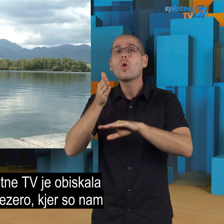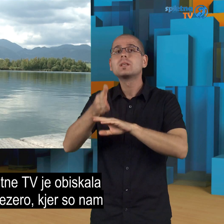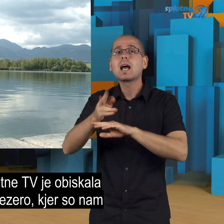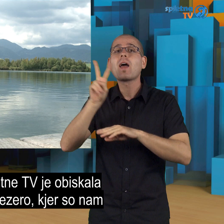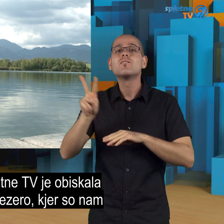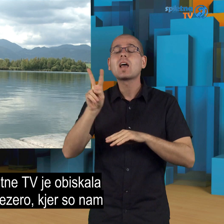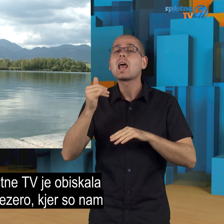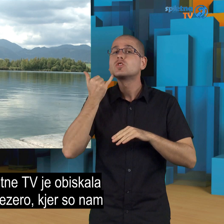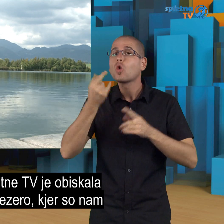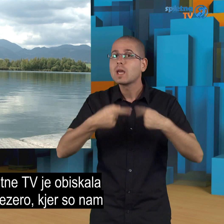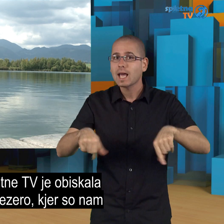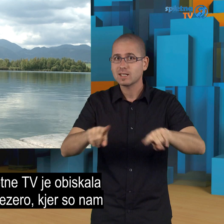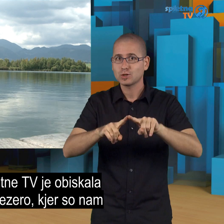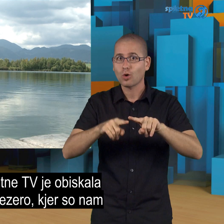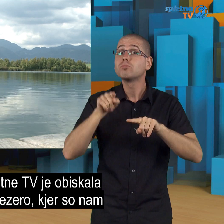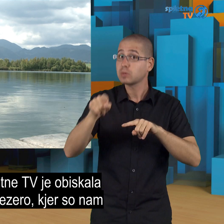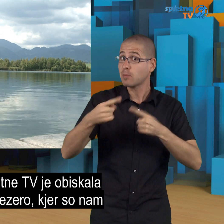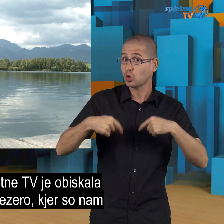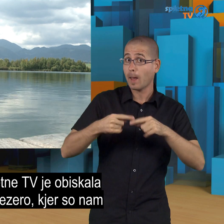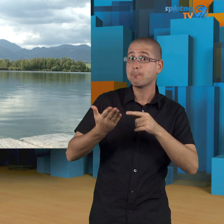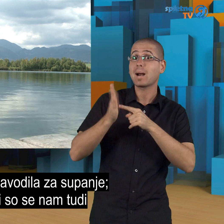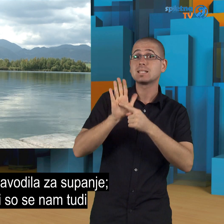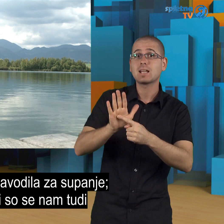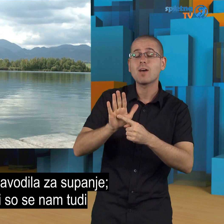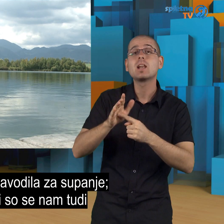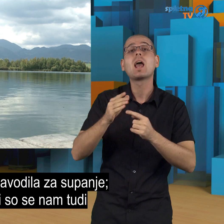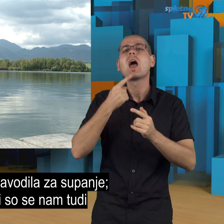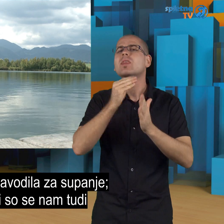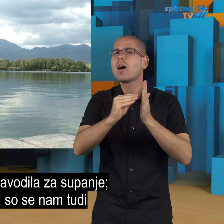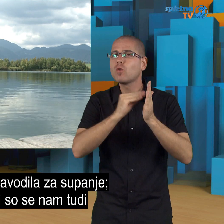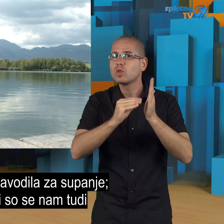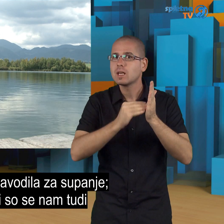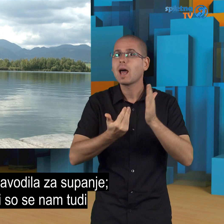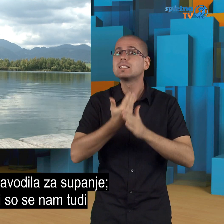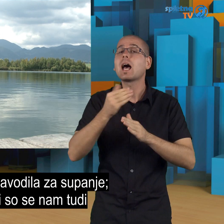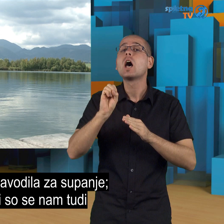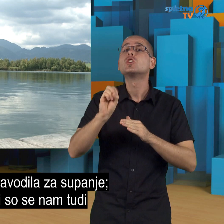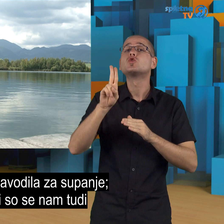je obiskala Velenjsko jezero, kjer so nam predstavili navodila za supanje.